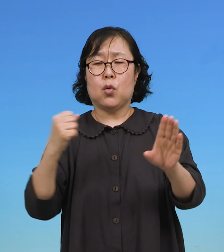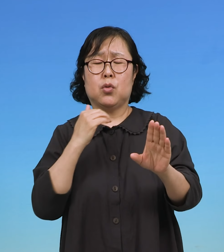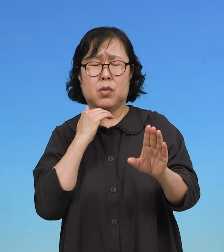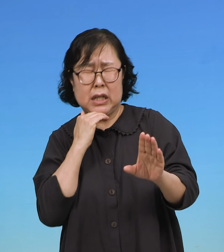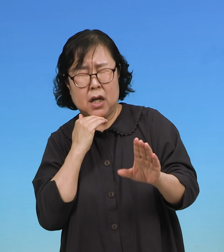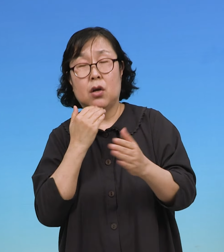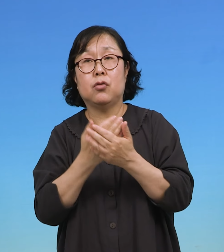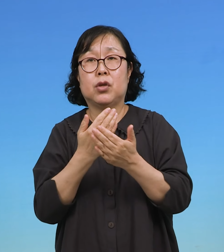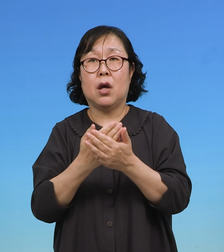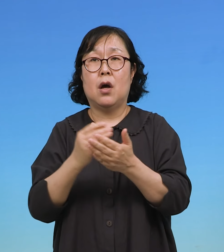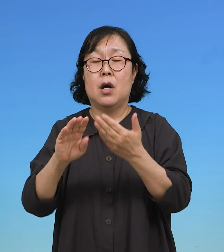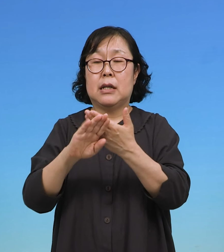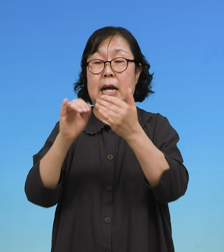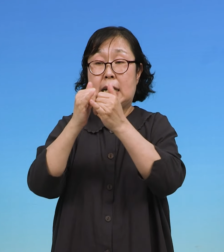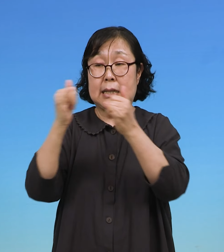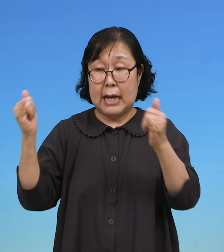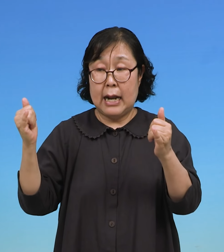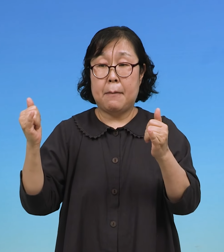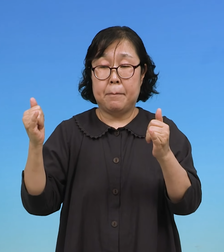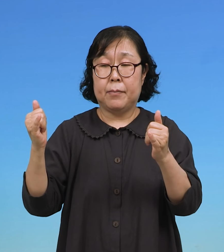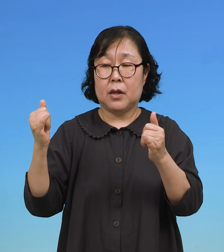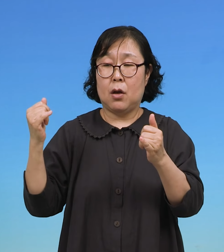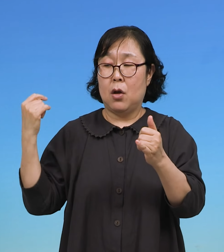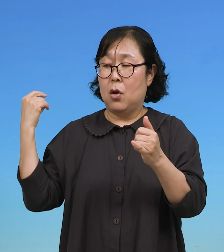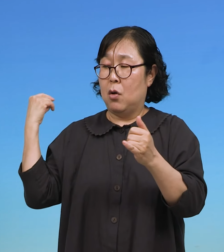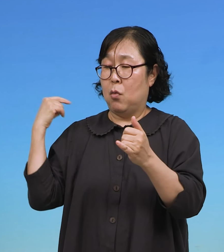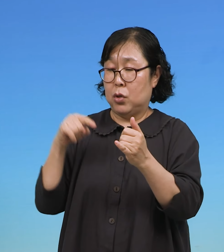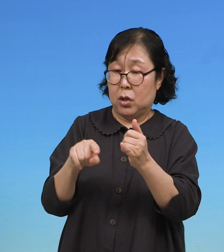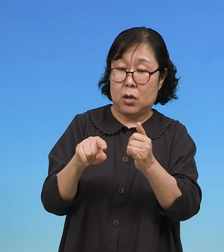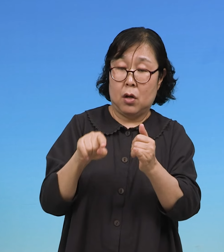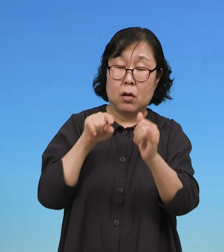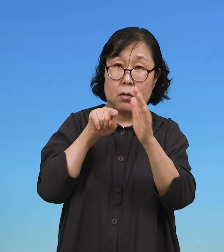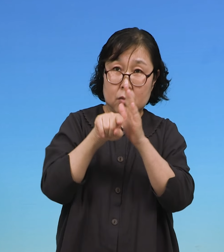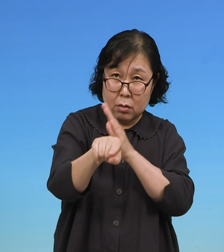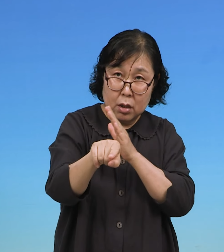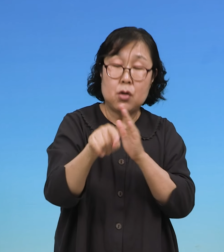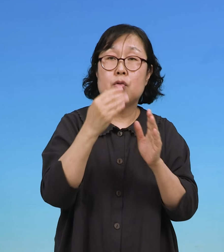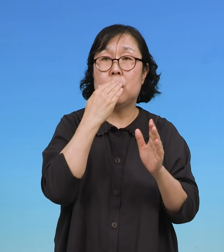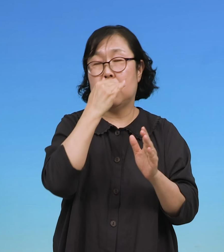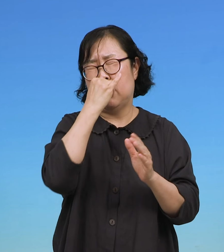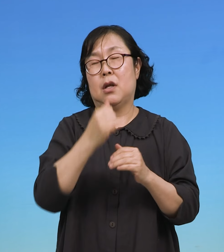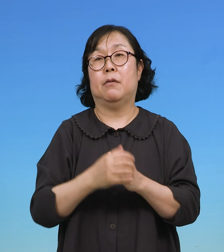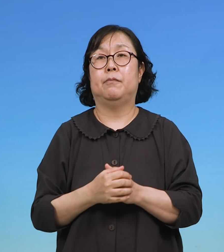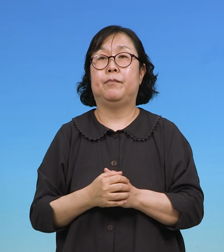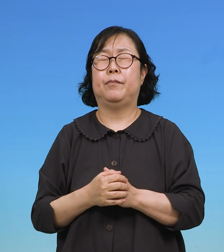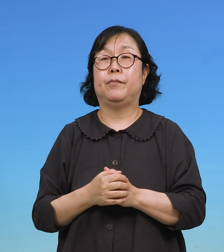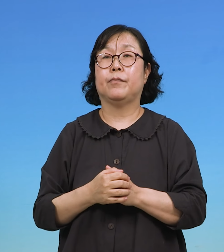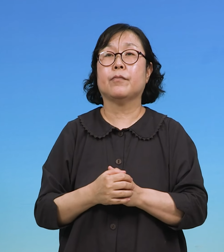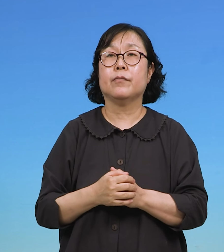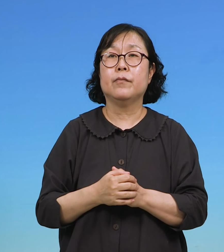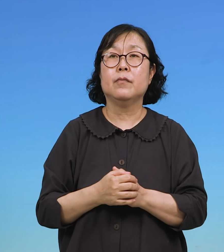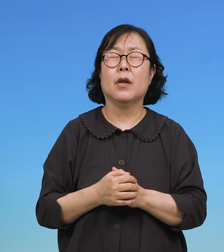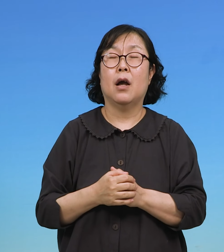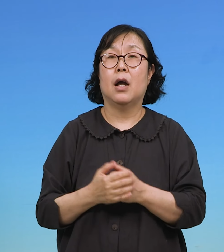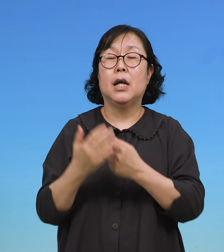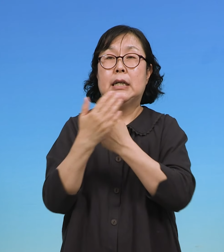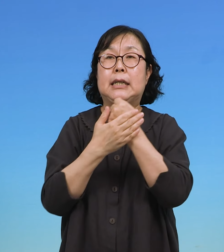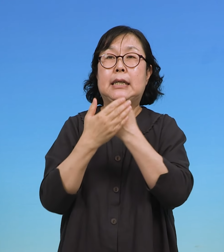조금만 기다려주시면 그 사람이 또 저쪽 문 열고 가실 거긴 하겠지만, 은혜 받은